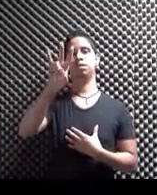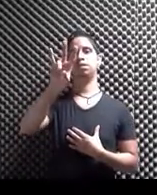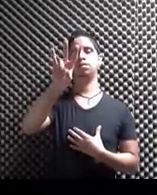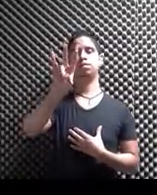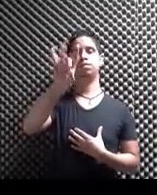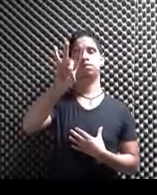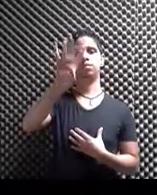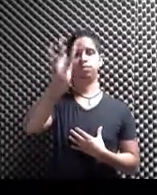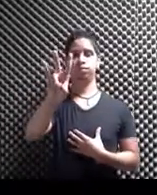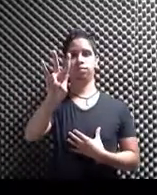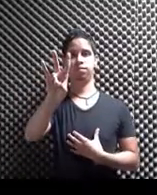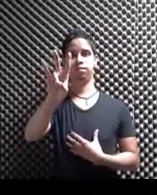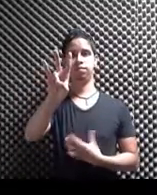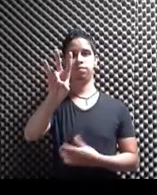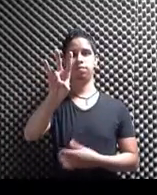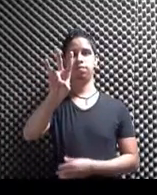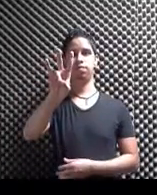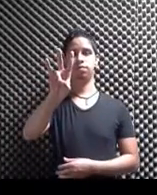787